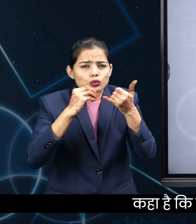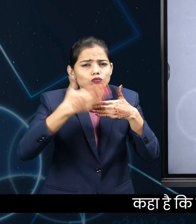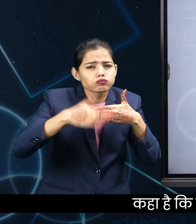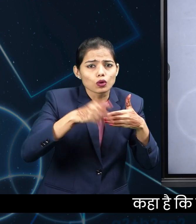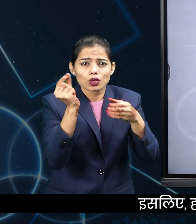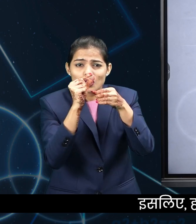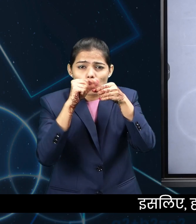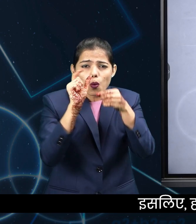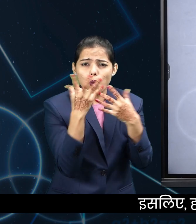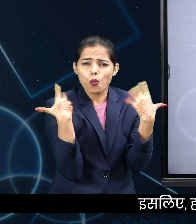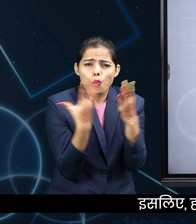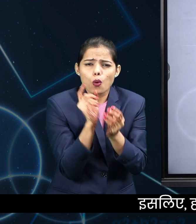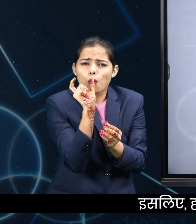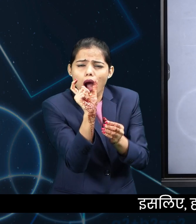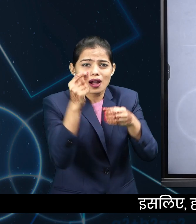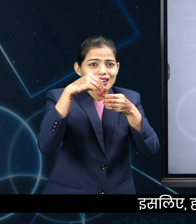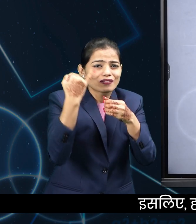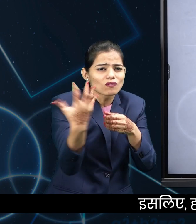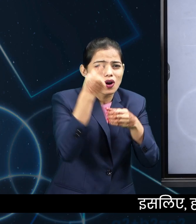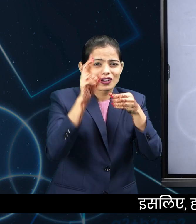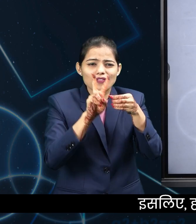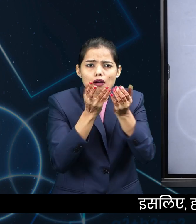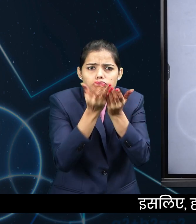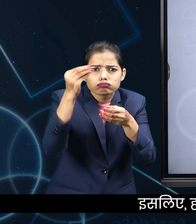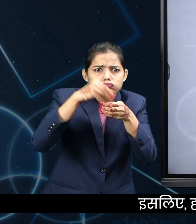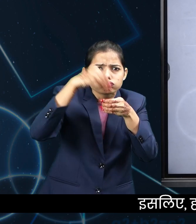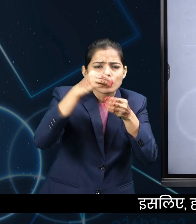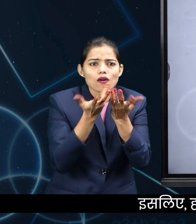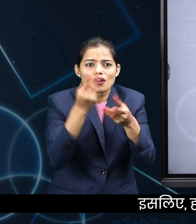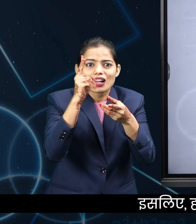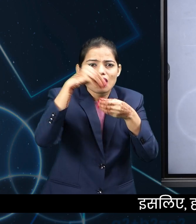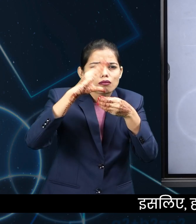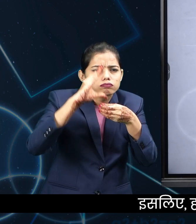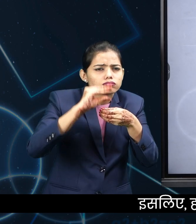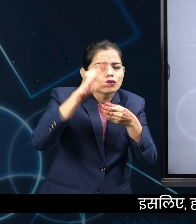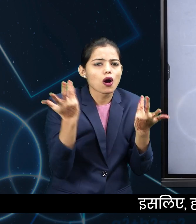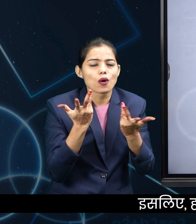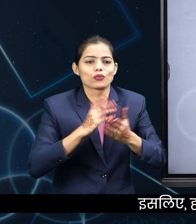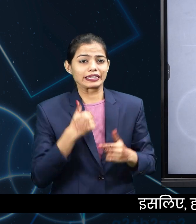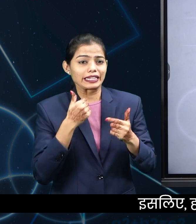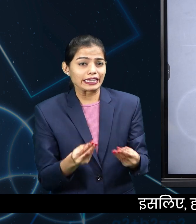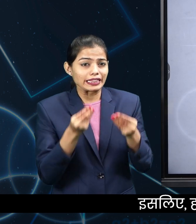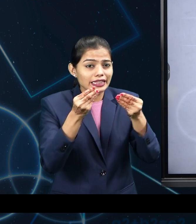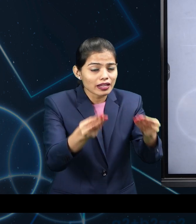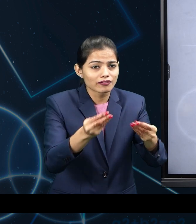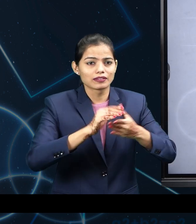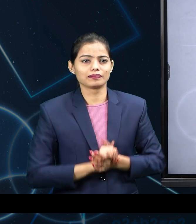जा सकती है। इसलिए हमें गोले का आयतन ज्ञात करना चाहती है। दिया गया